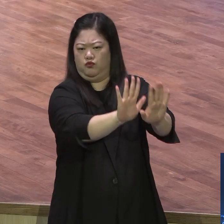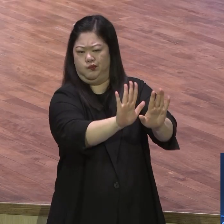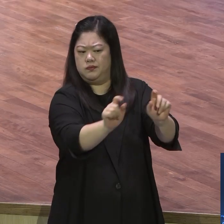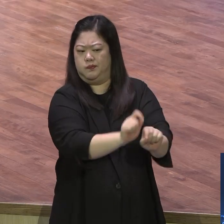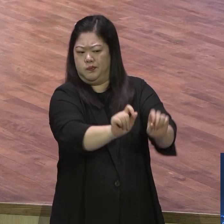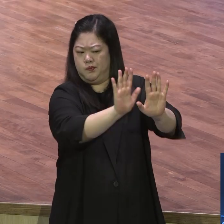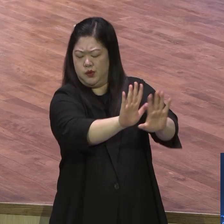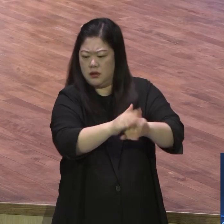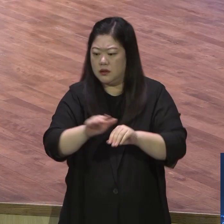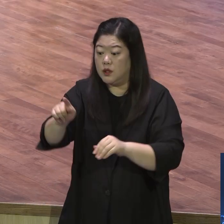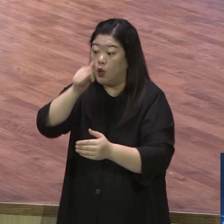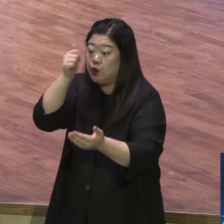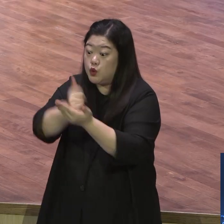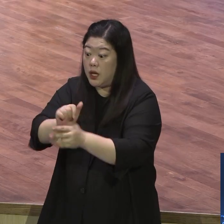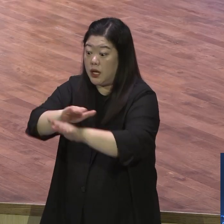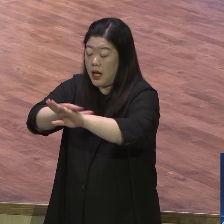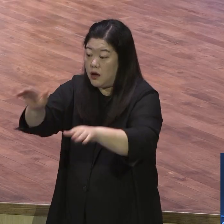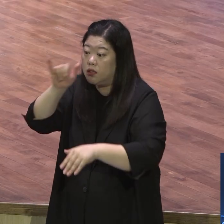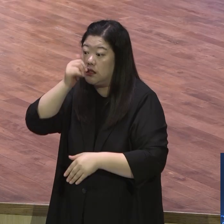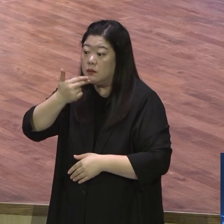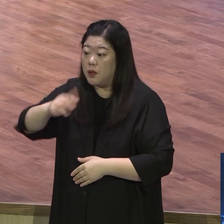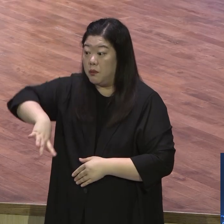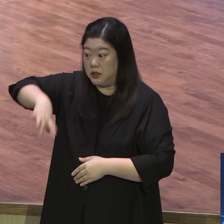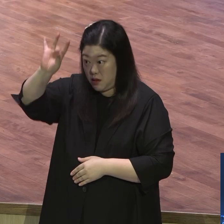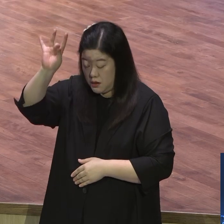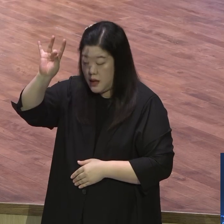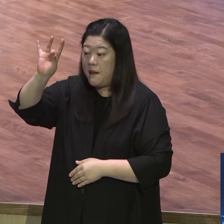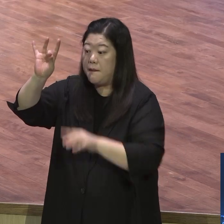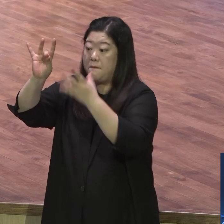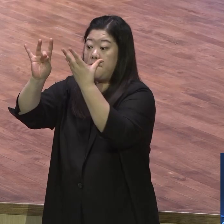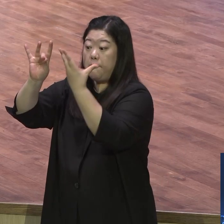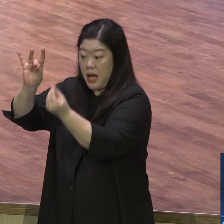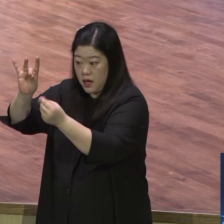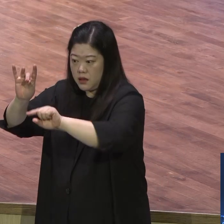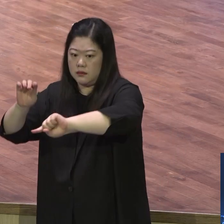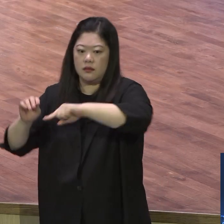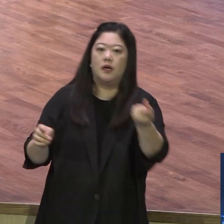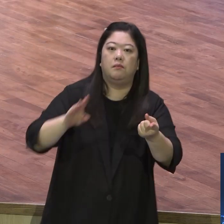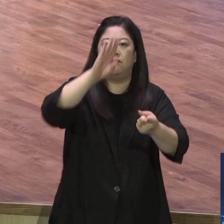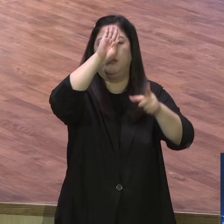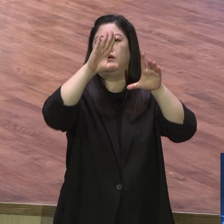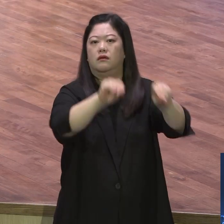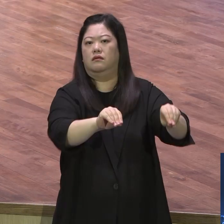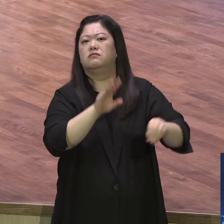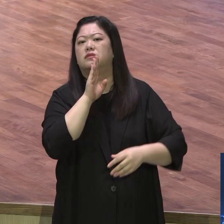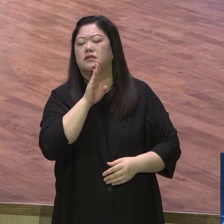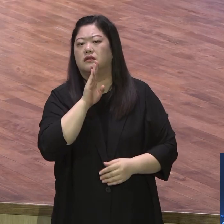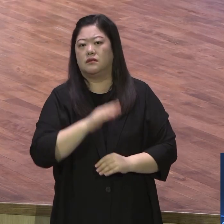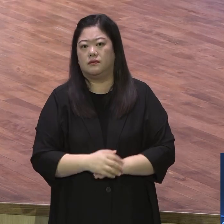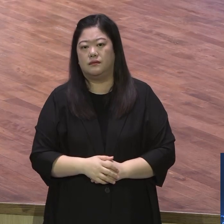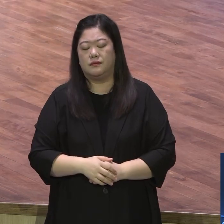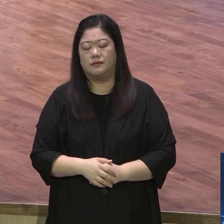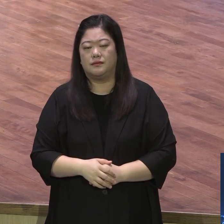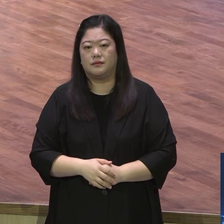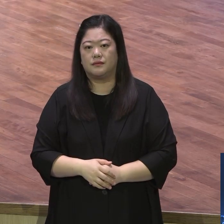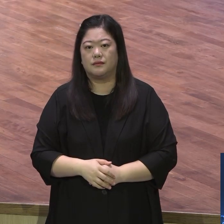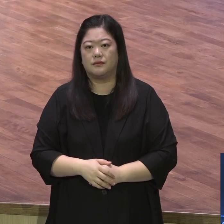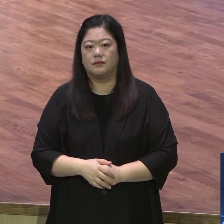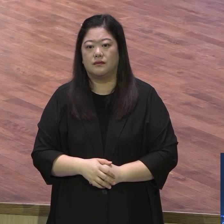이런 근원적인 치유가 우리 인생에 있어서 가장 우선적으로 진행되어 있다